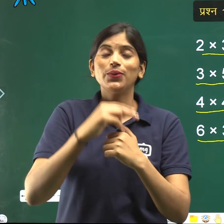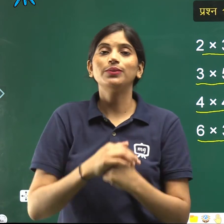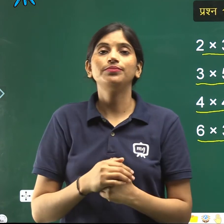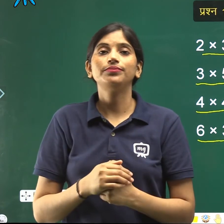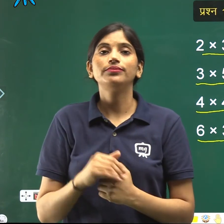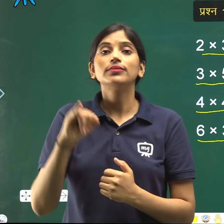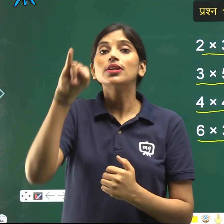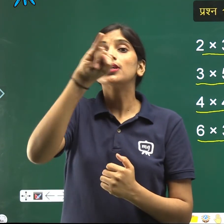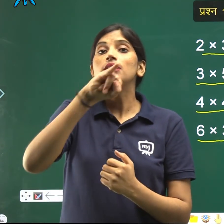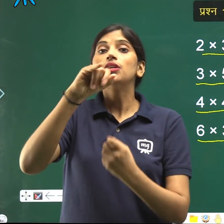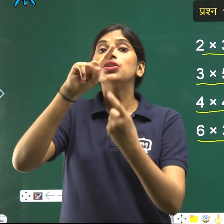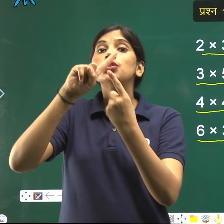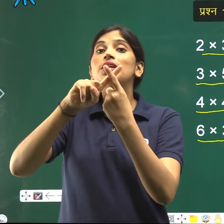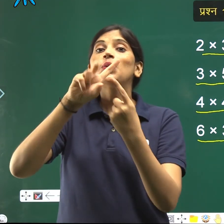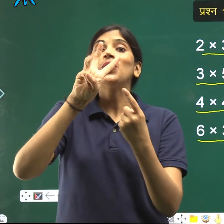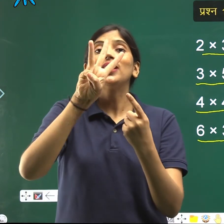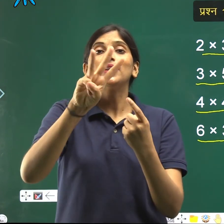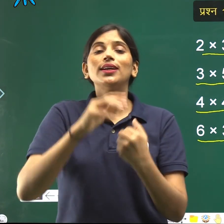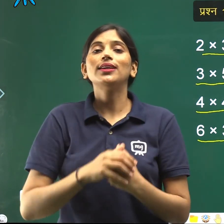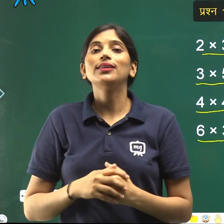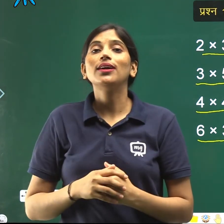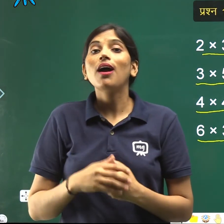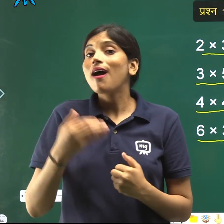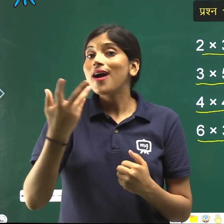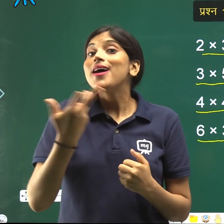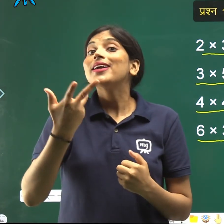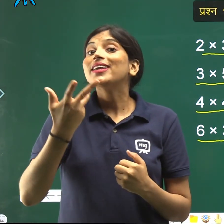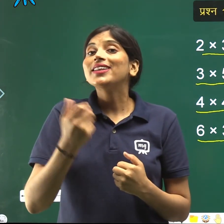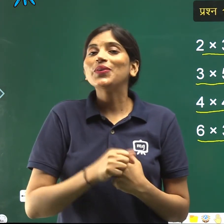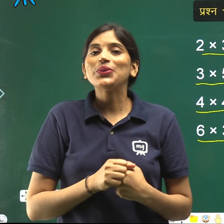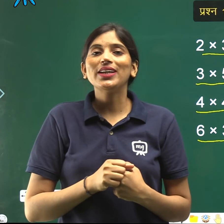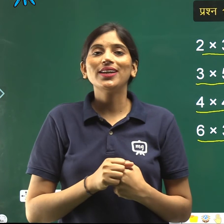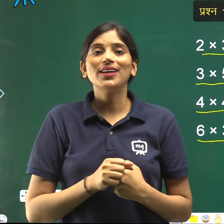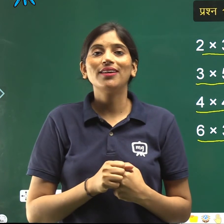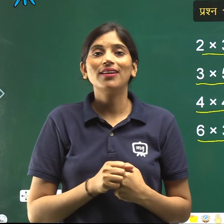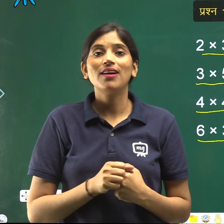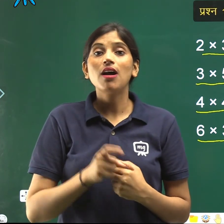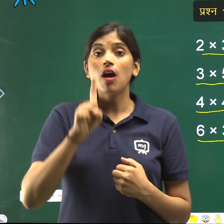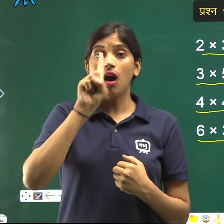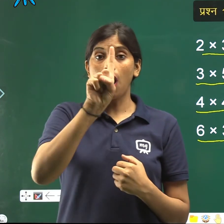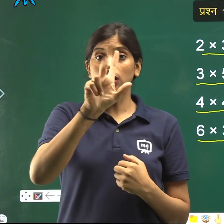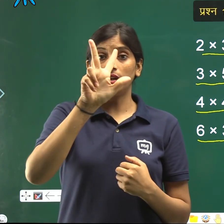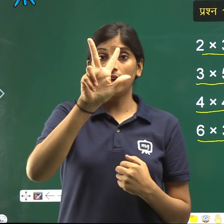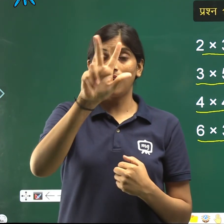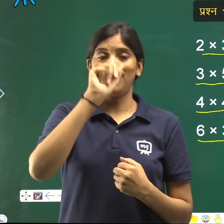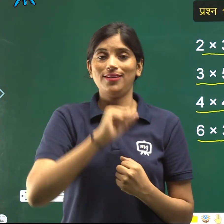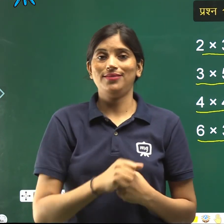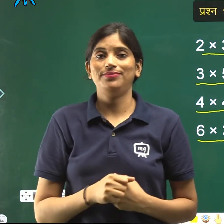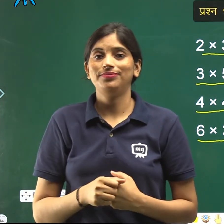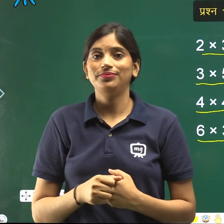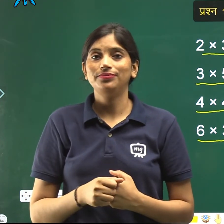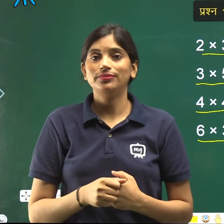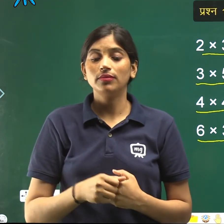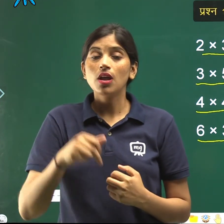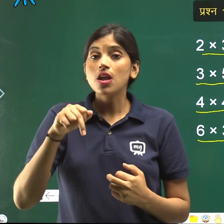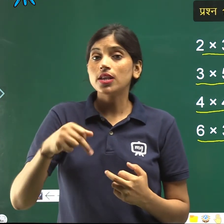6 गुणा 3 कितने होते हैं? 18।